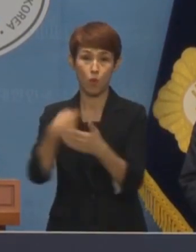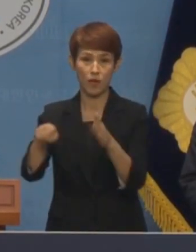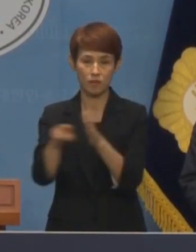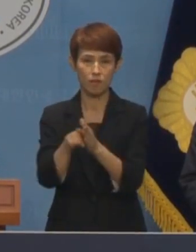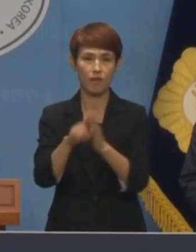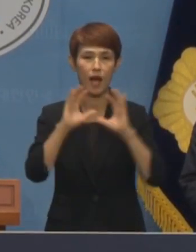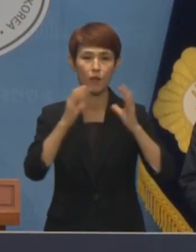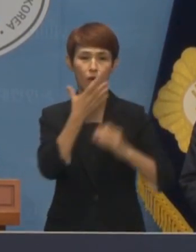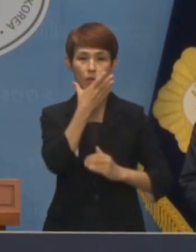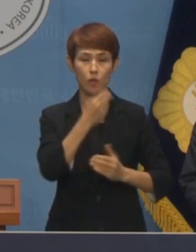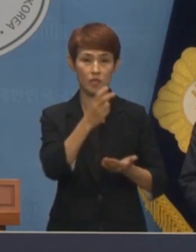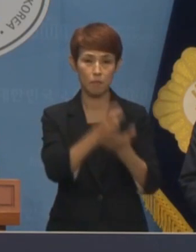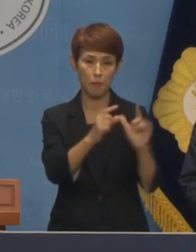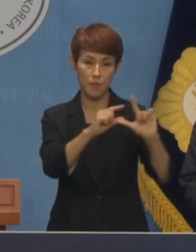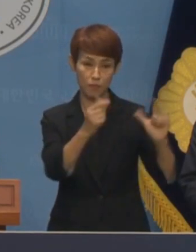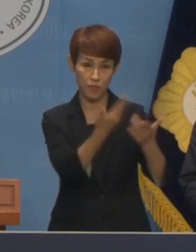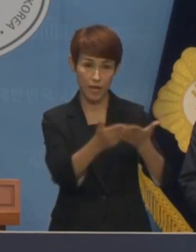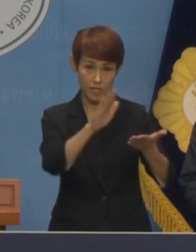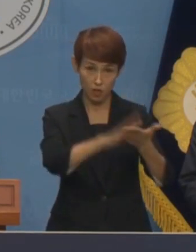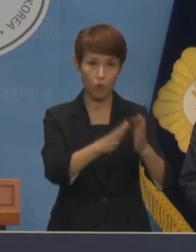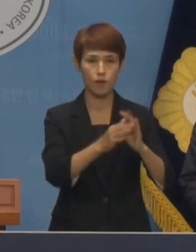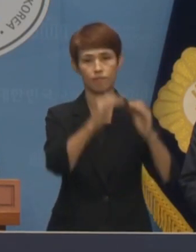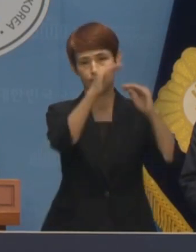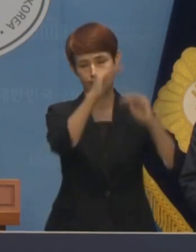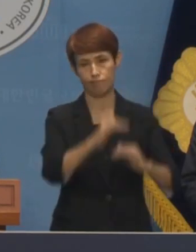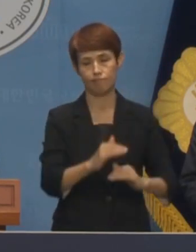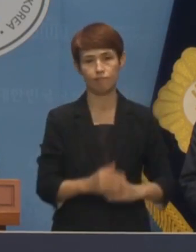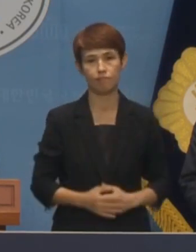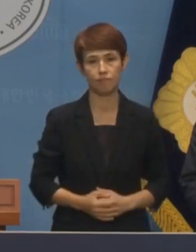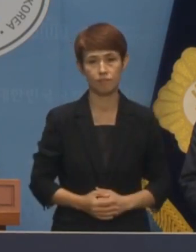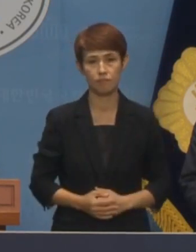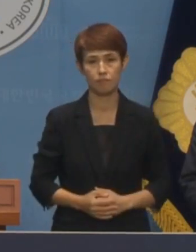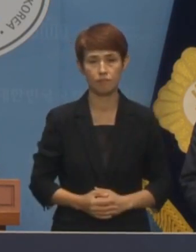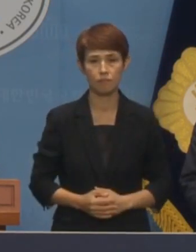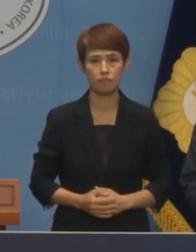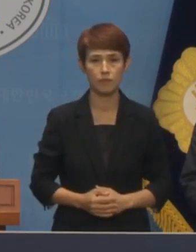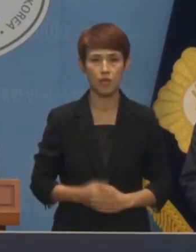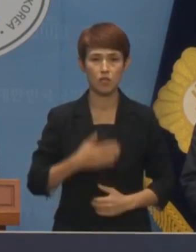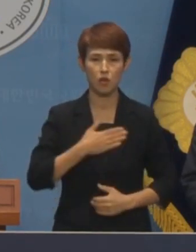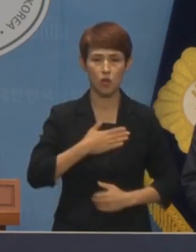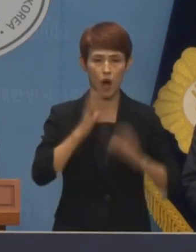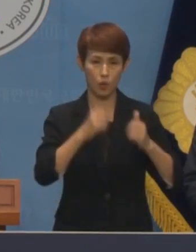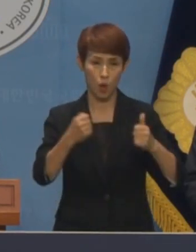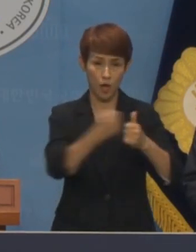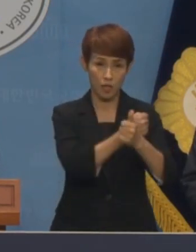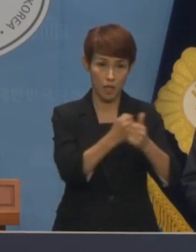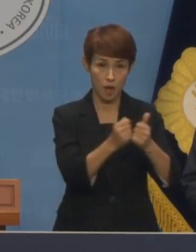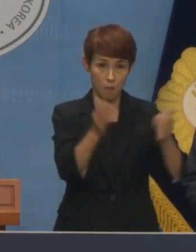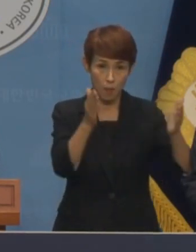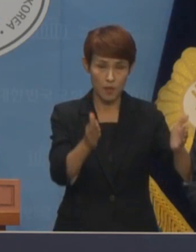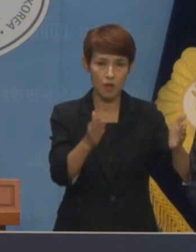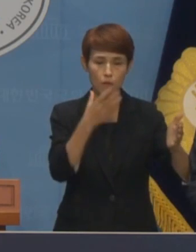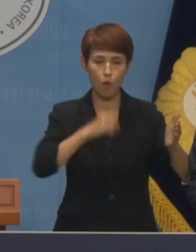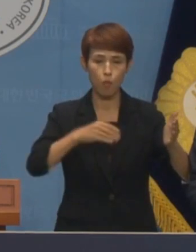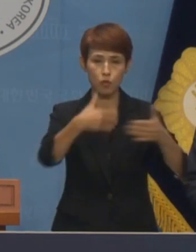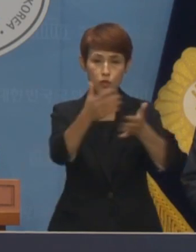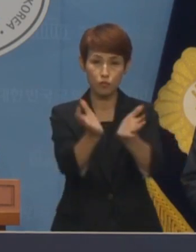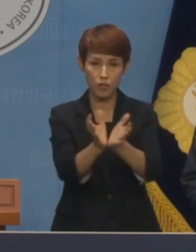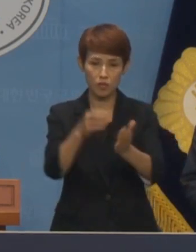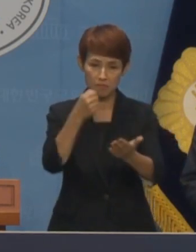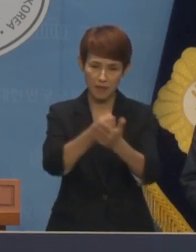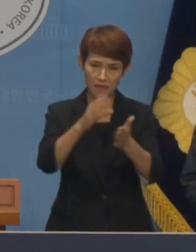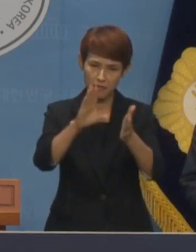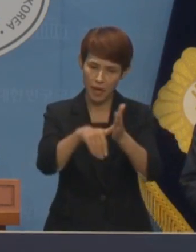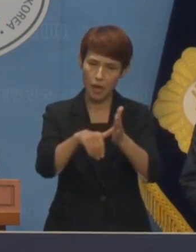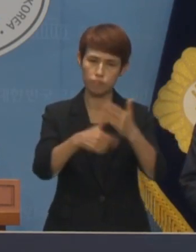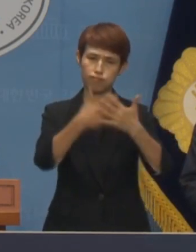법률안 등의 법안입니다. 현재의 정서적 아동학대의 범위는 보건복지부에서도 제정 당시